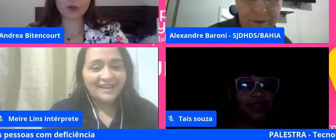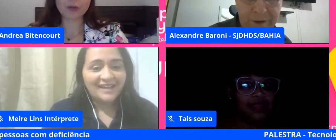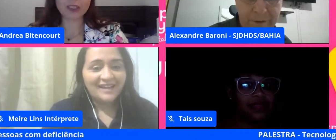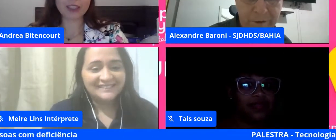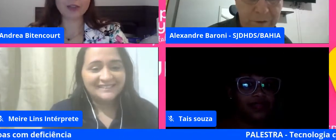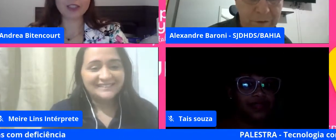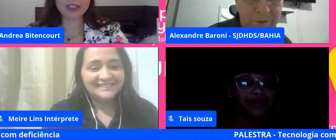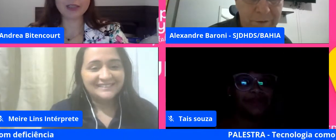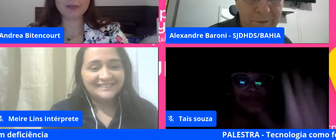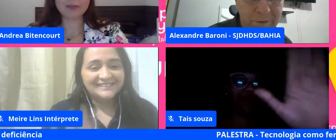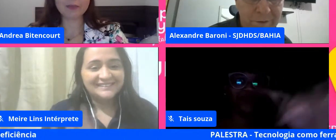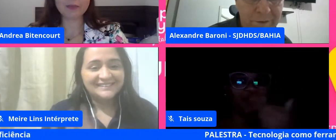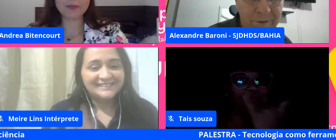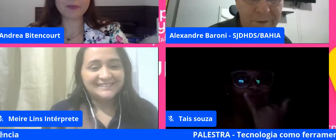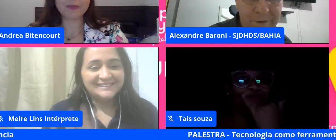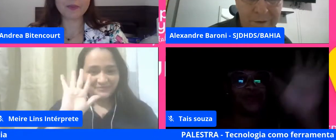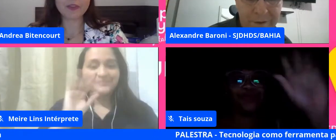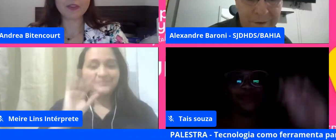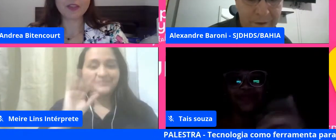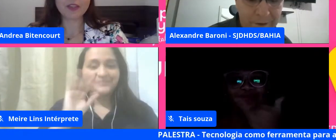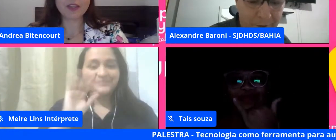Está fechado o seu áudio.